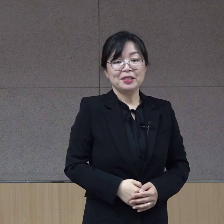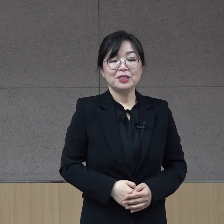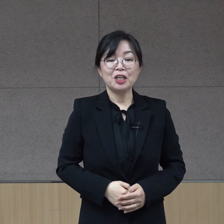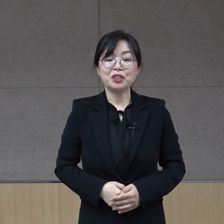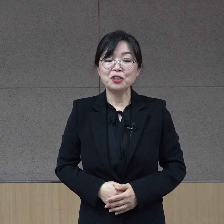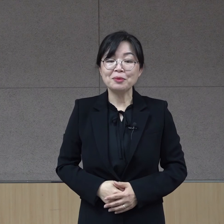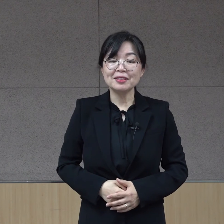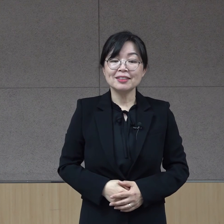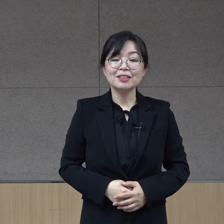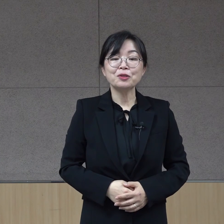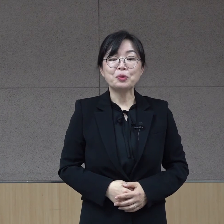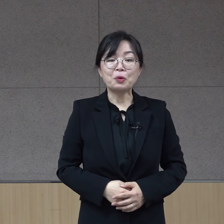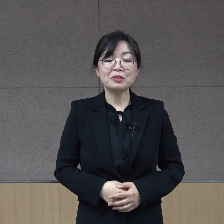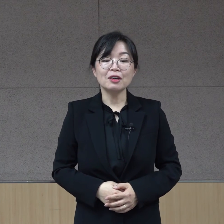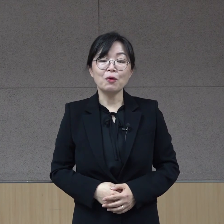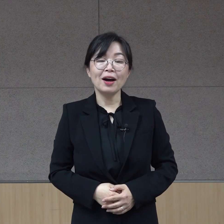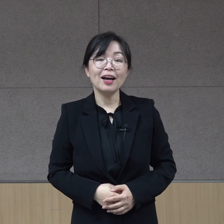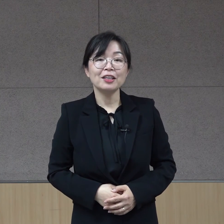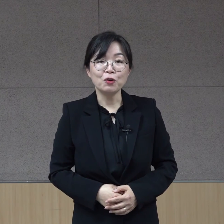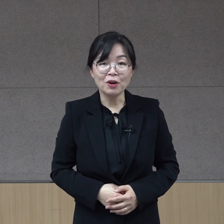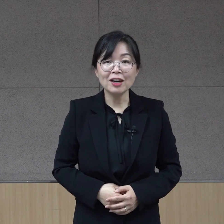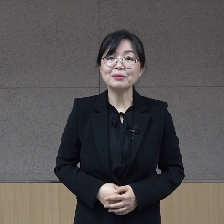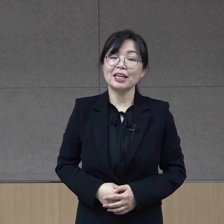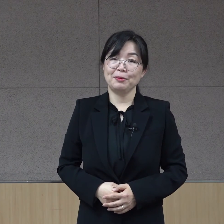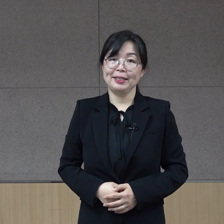제 취미는 독서와 영화 감상입니다.